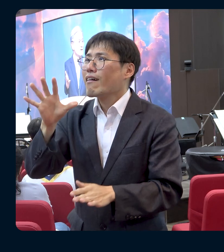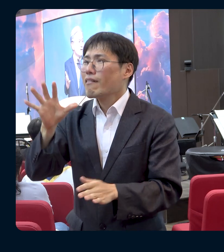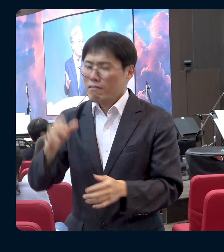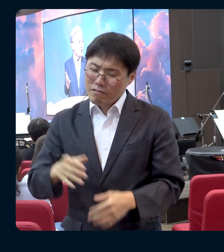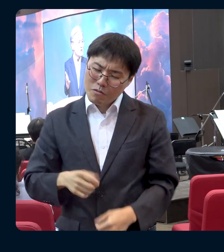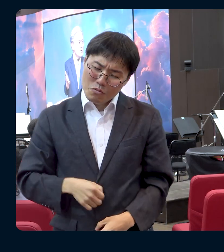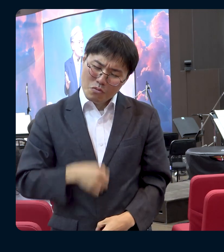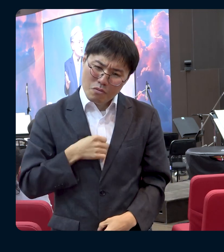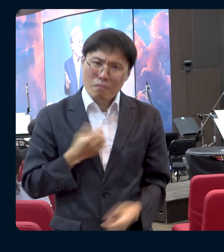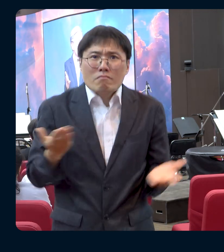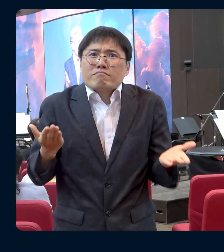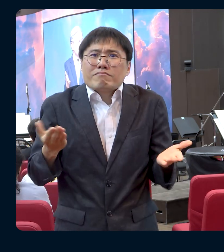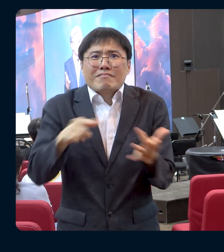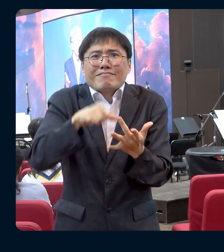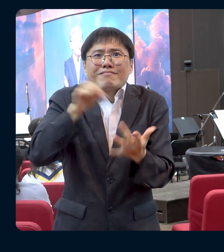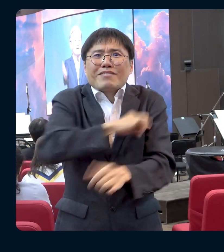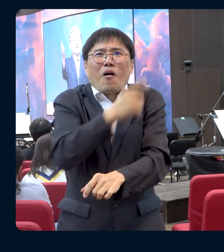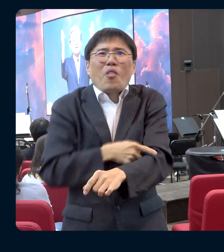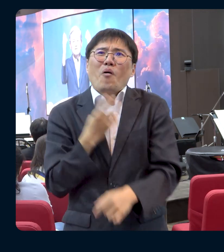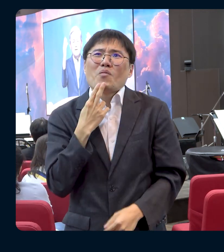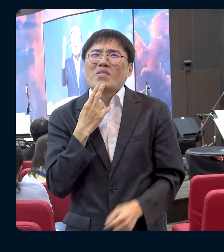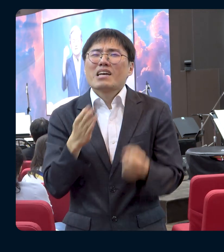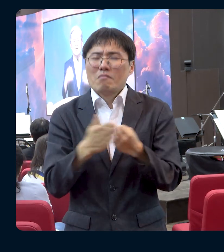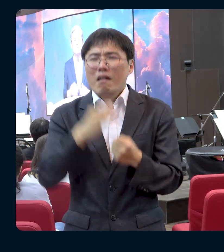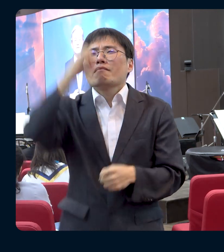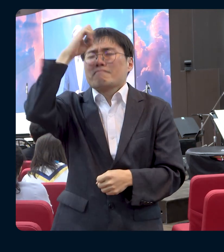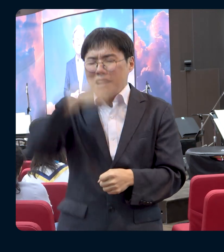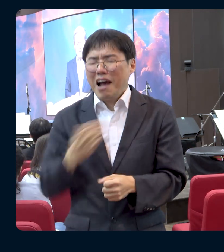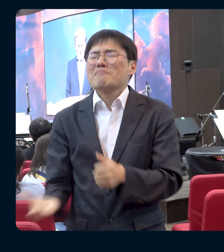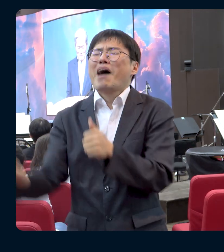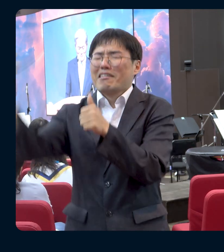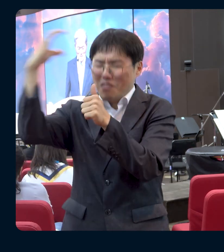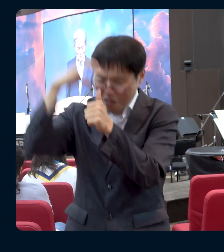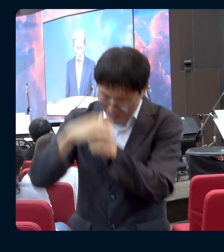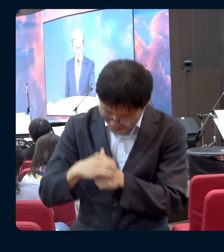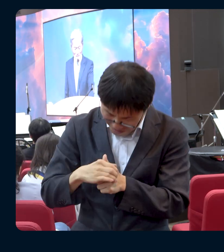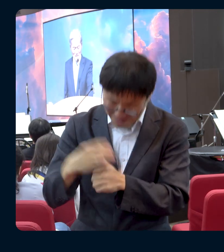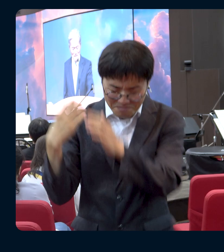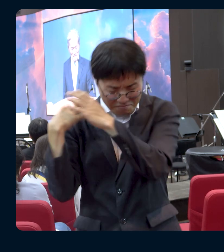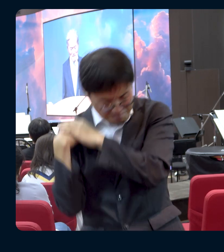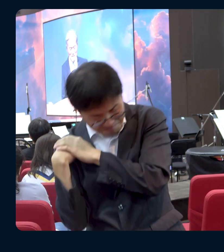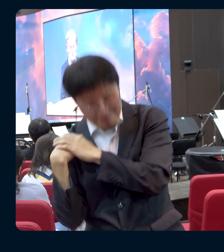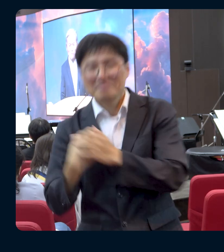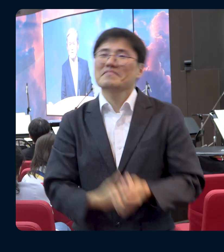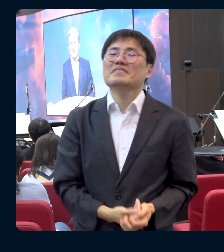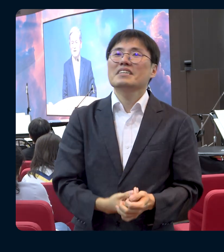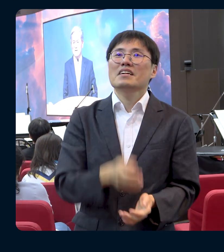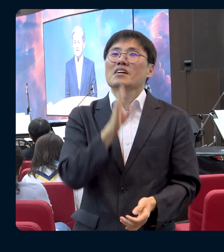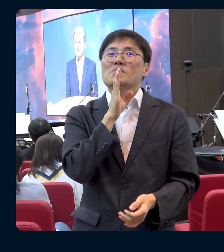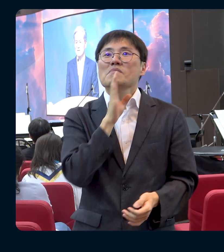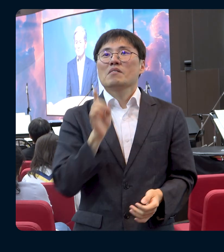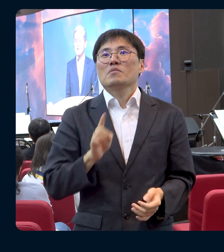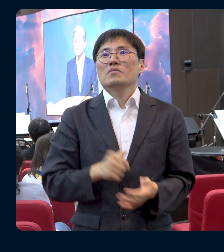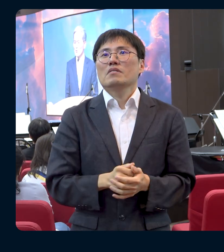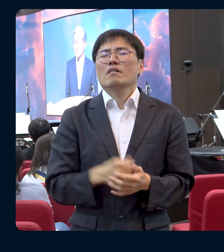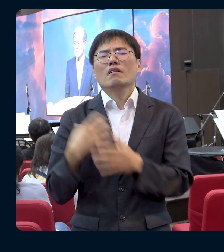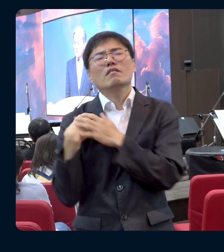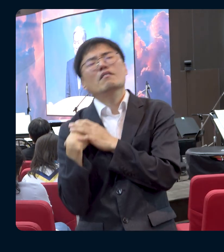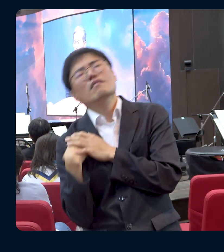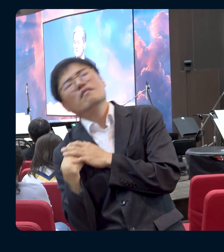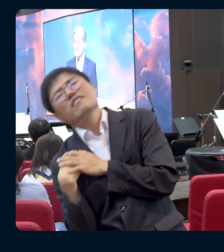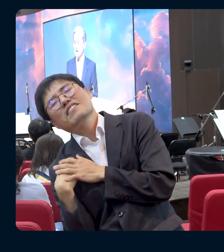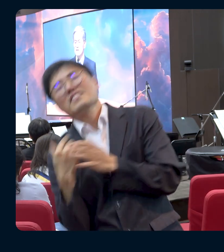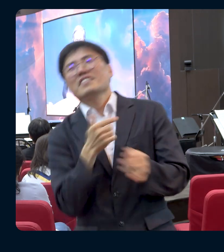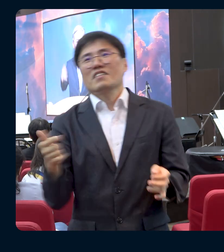사실은 초이스가 없죠. 그래서 그냥 그 사역을 맡았는데, 그런데 정말